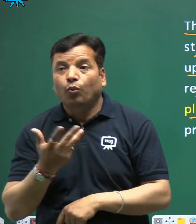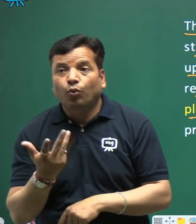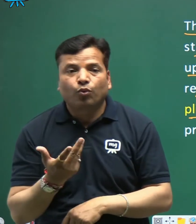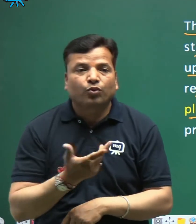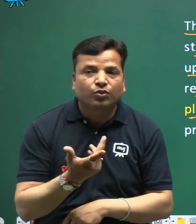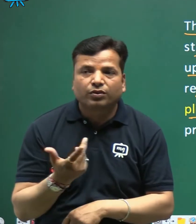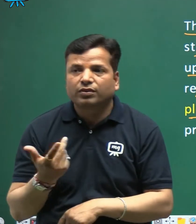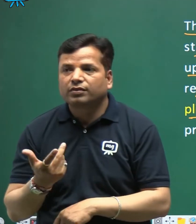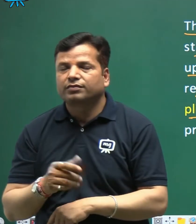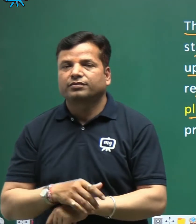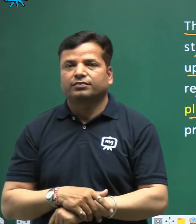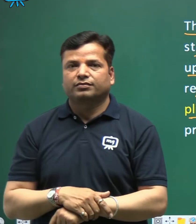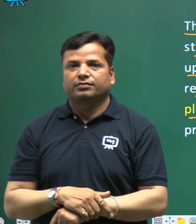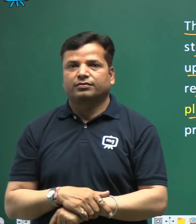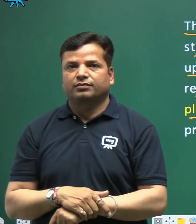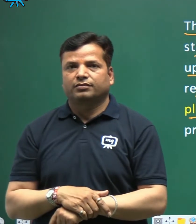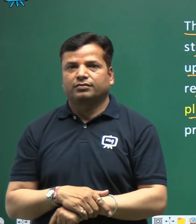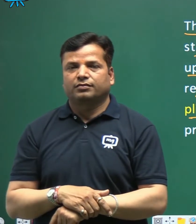पूछताछ,